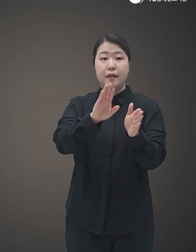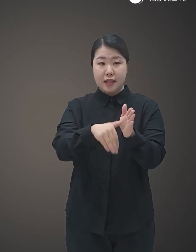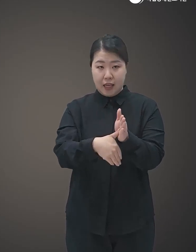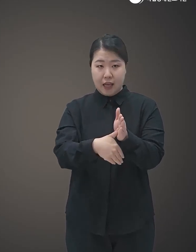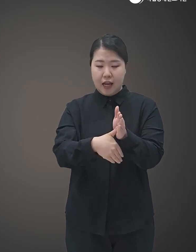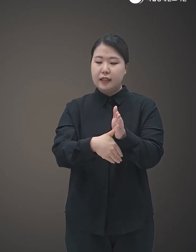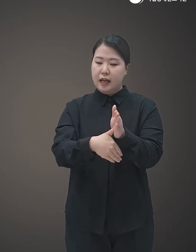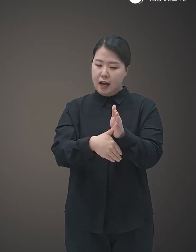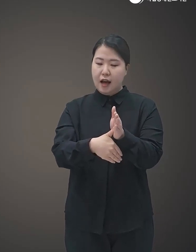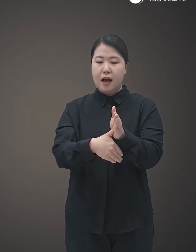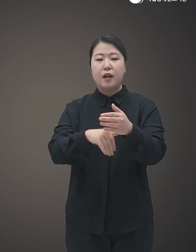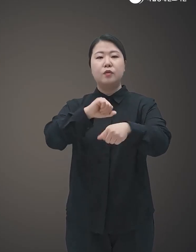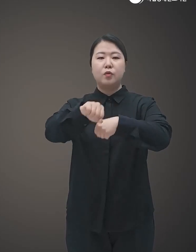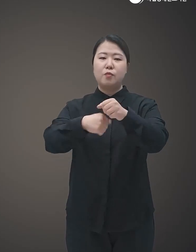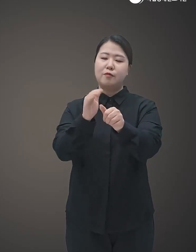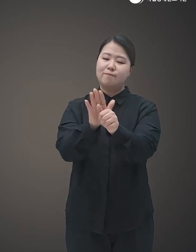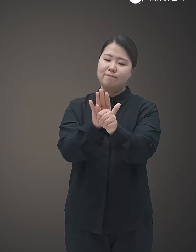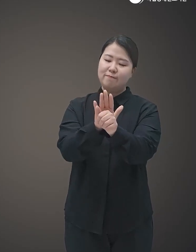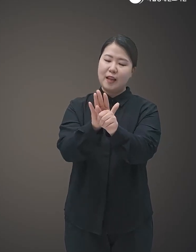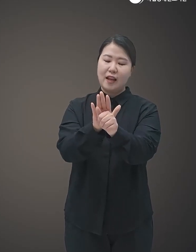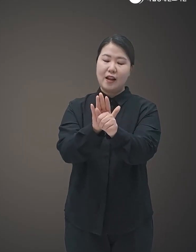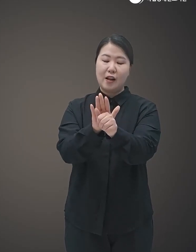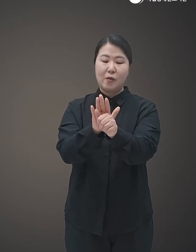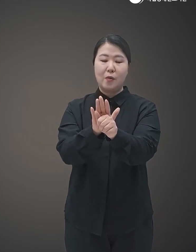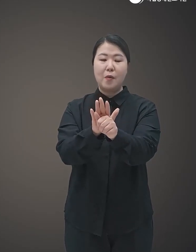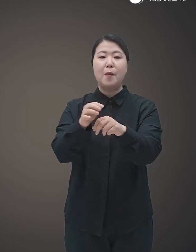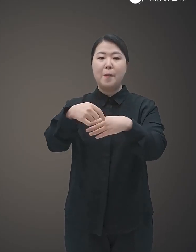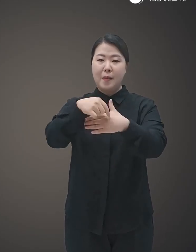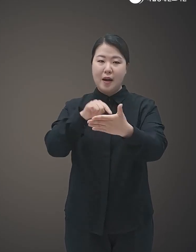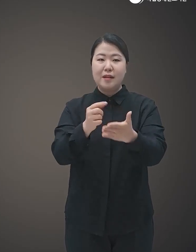동물을 다정하게 대해주겠다 마음먹었으면 좋겠습니다.